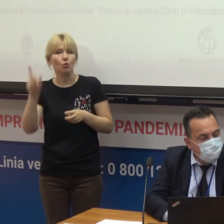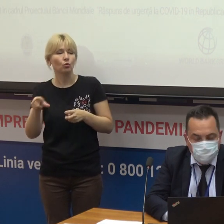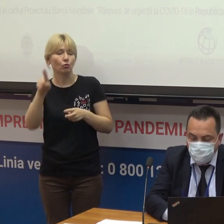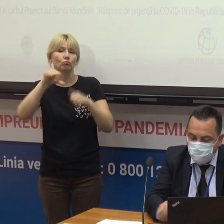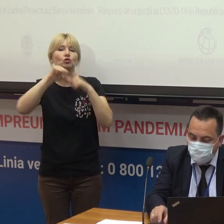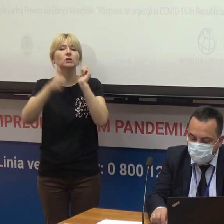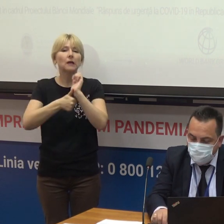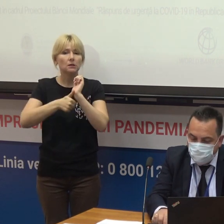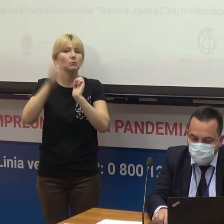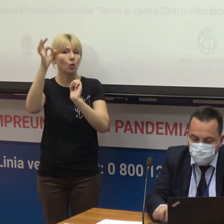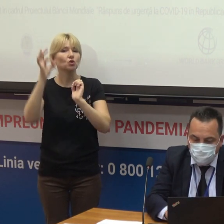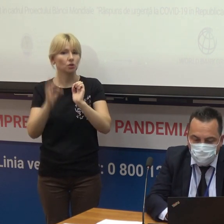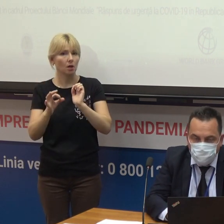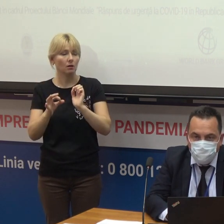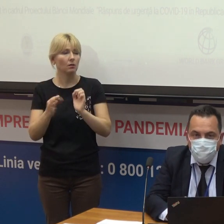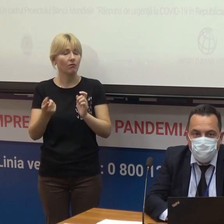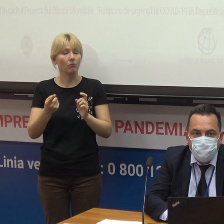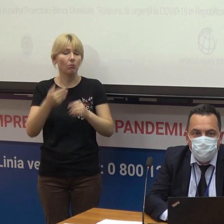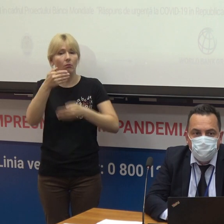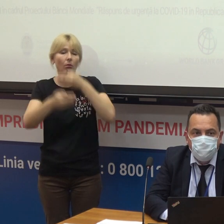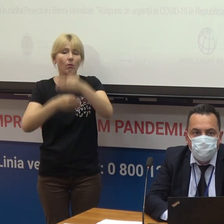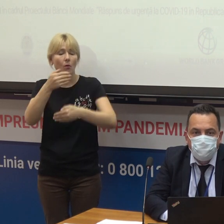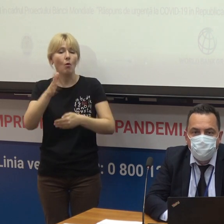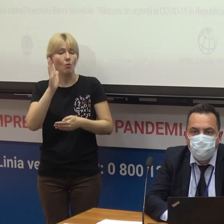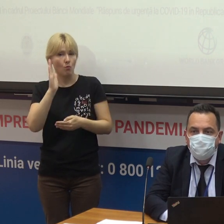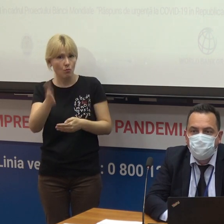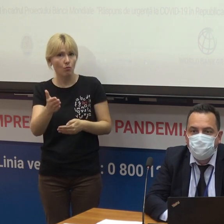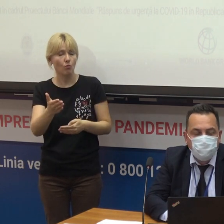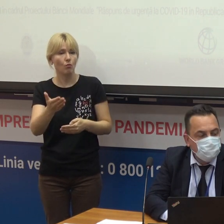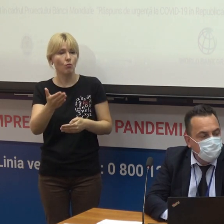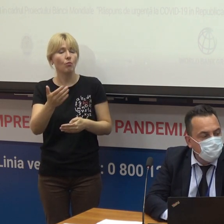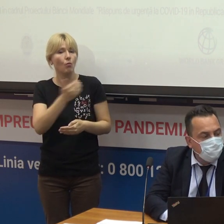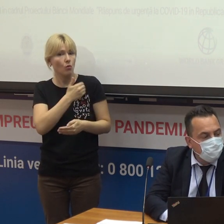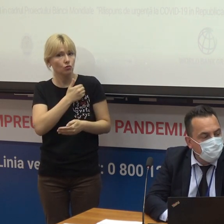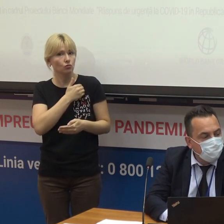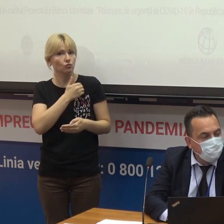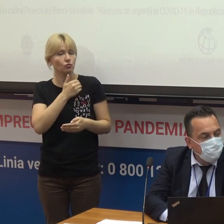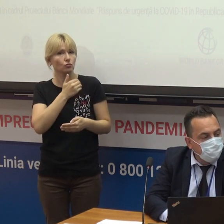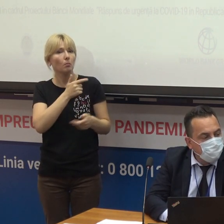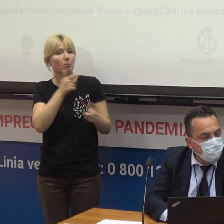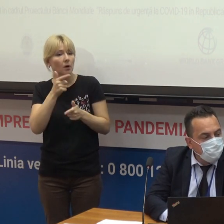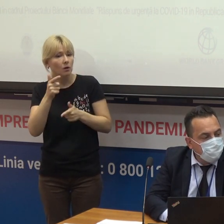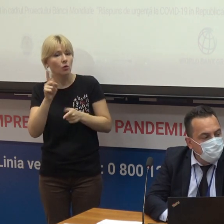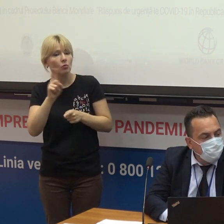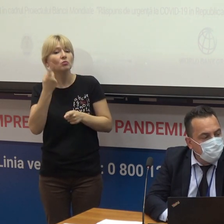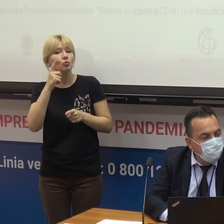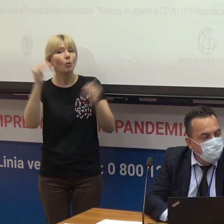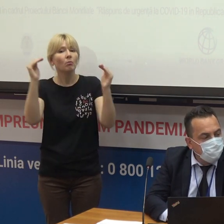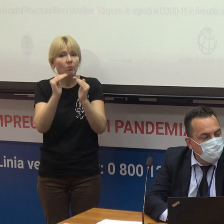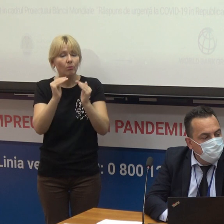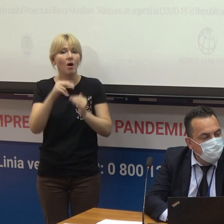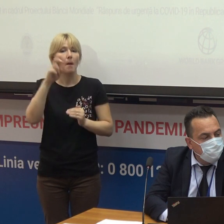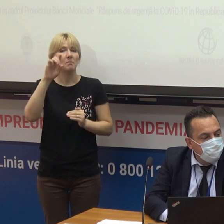de 16%. În continuare, la polul opus, cu o rată scăzută, sunt raioanele